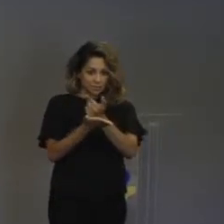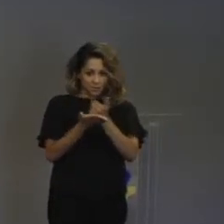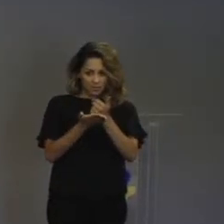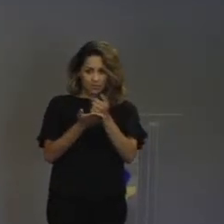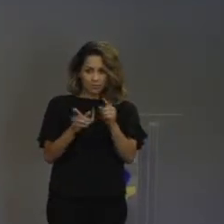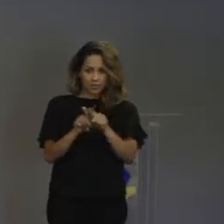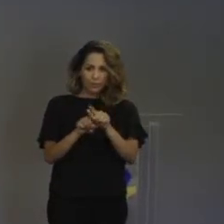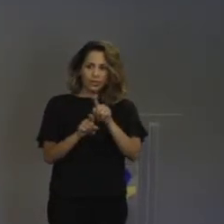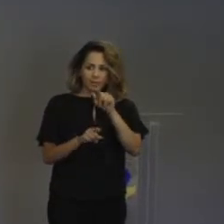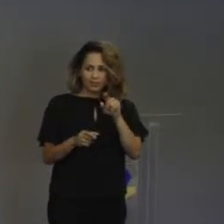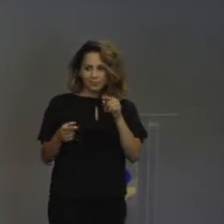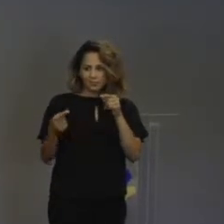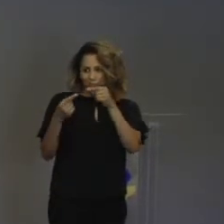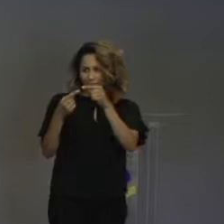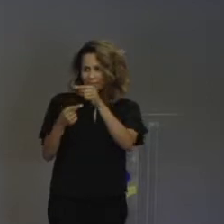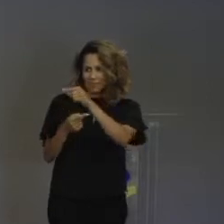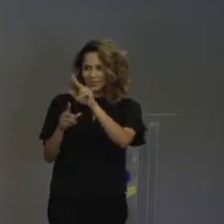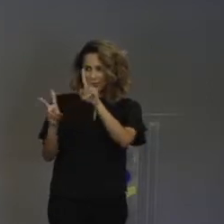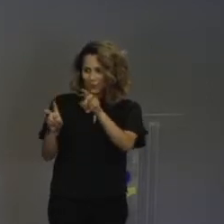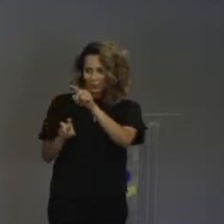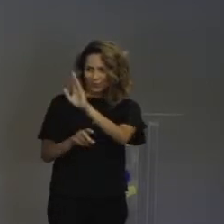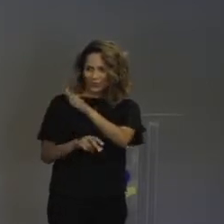estava conversando do pessoal lá da Bloomberg,